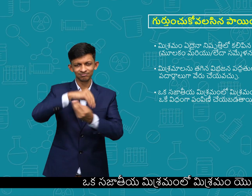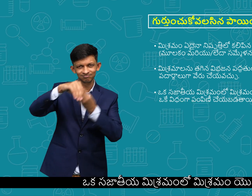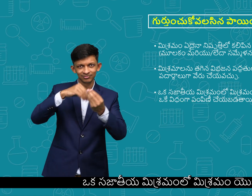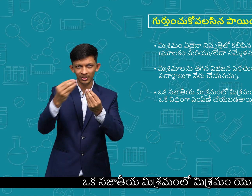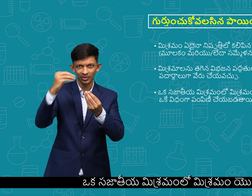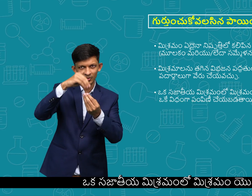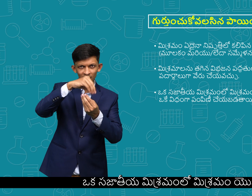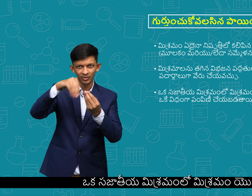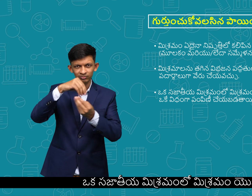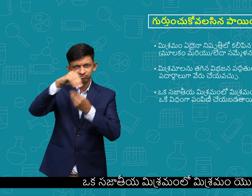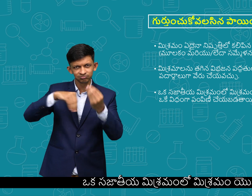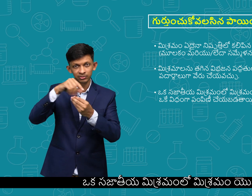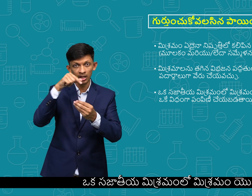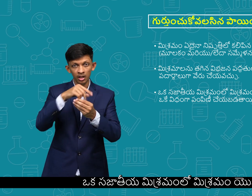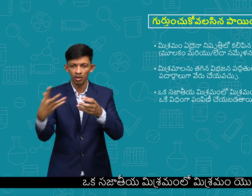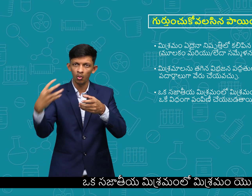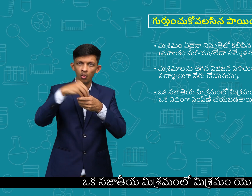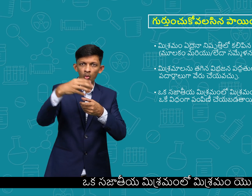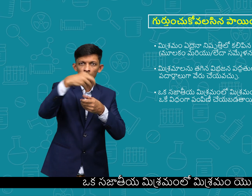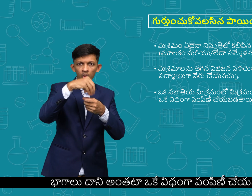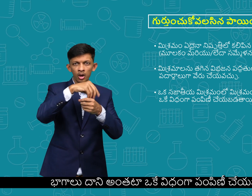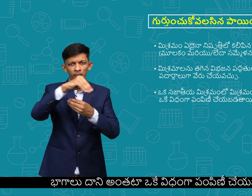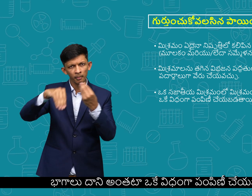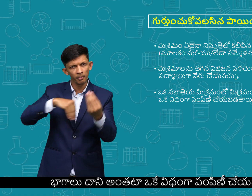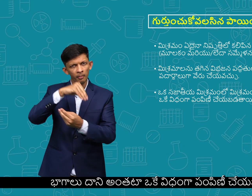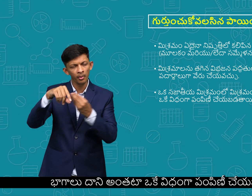ఒక సజాతీయ మిశ్రమంలో మిశ్రమం యొక్క